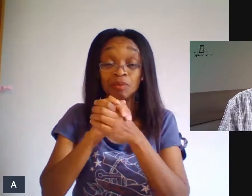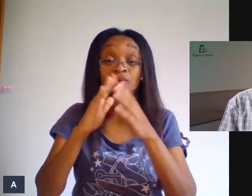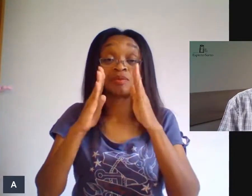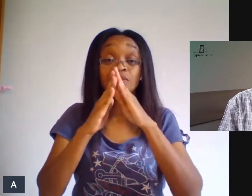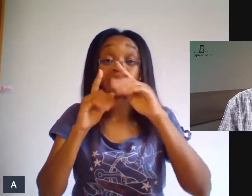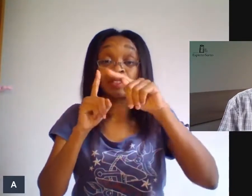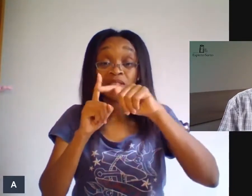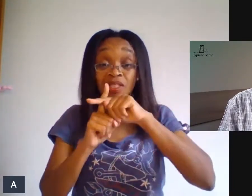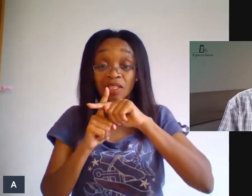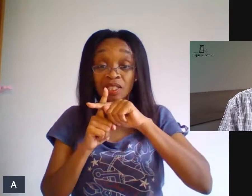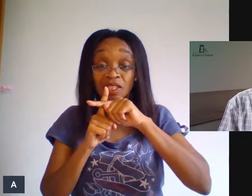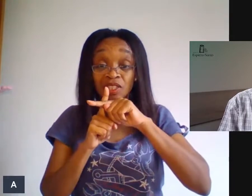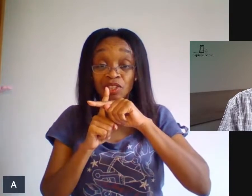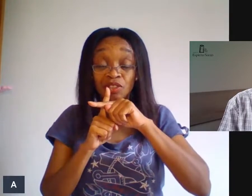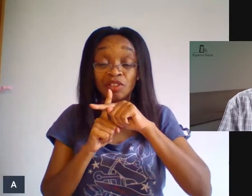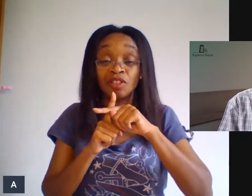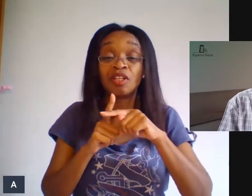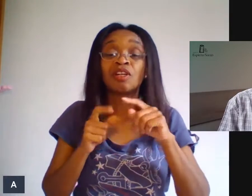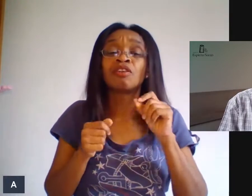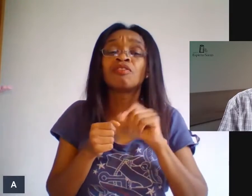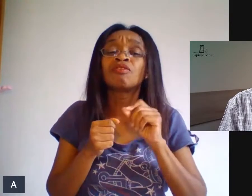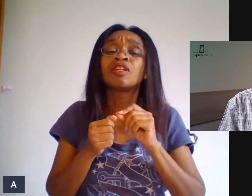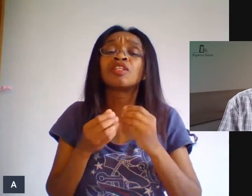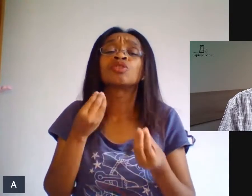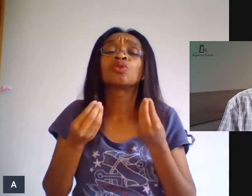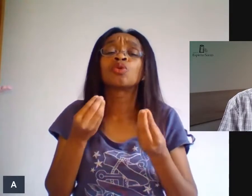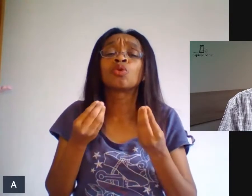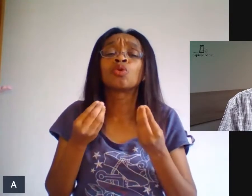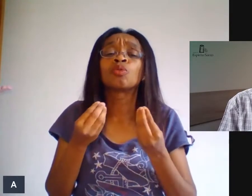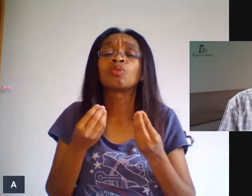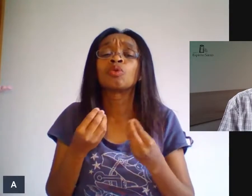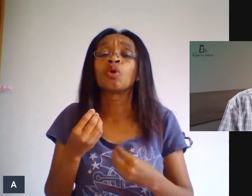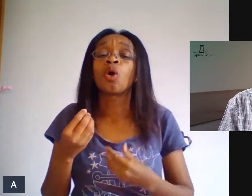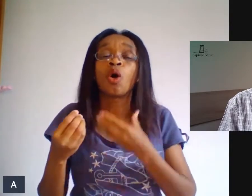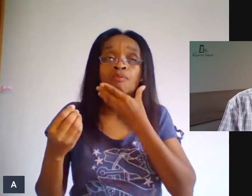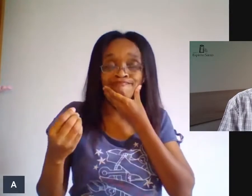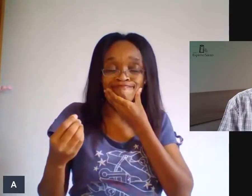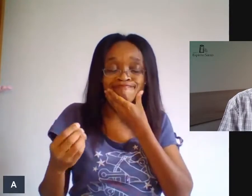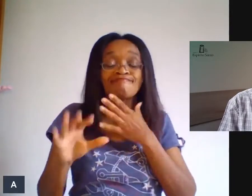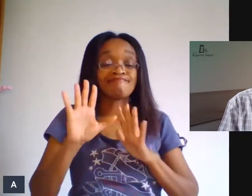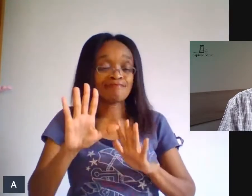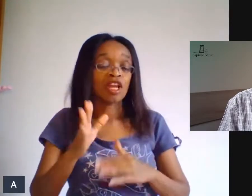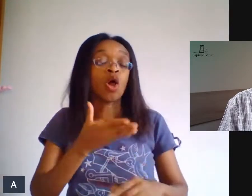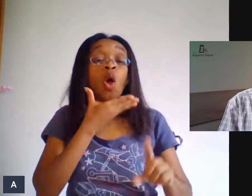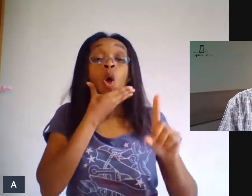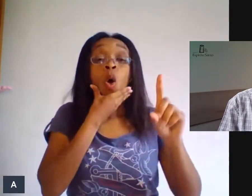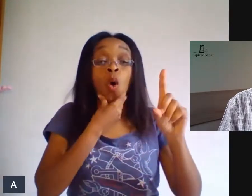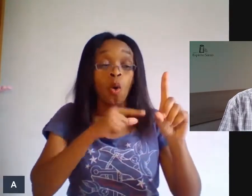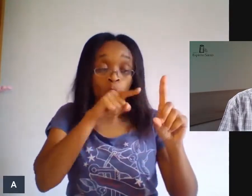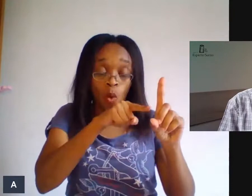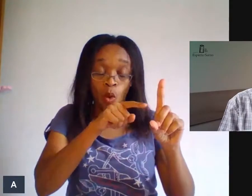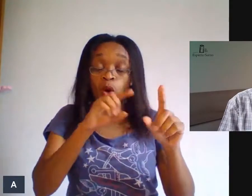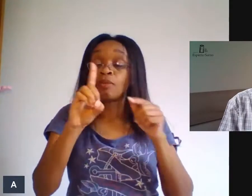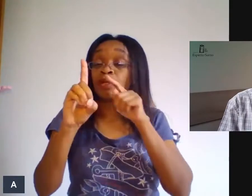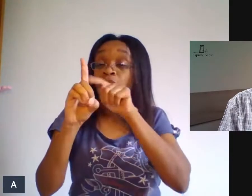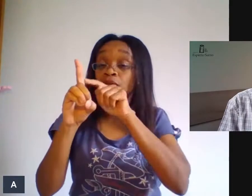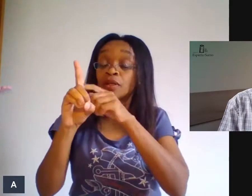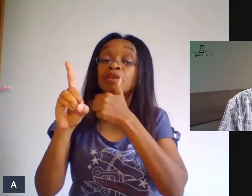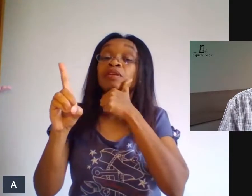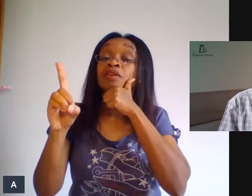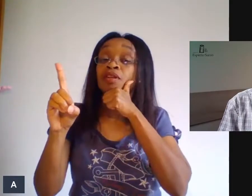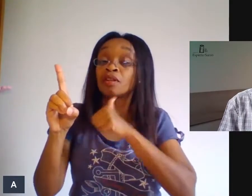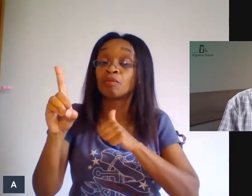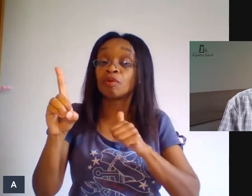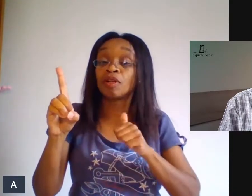estabelecido com o consentimento livre de cada um dos dois contraentes, manifestado ao representante da